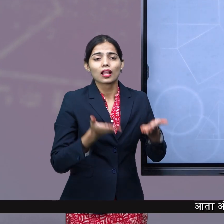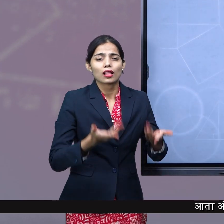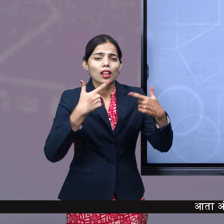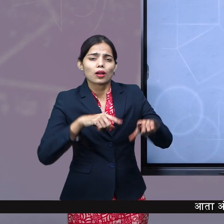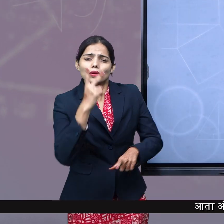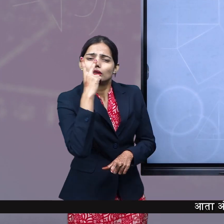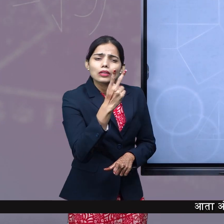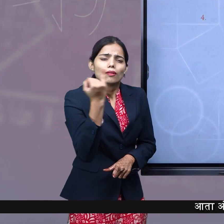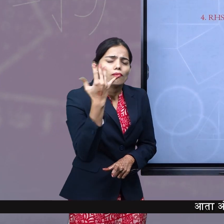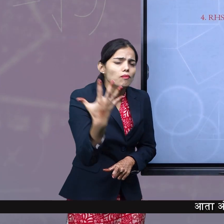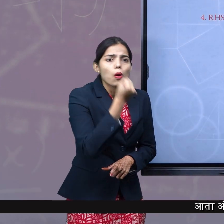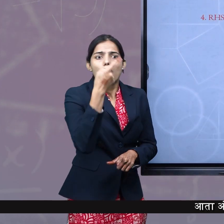आता अंतिम निकष पाहूया.